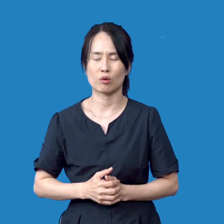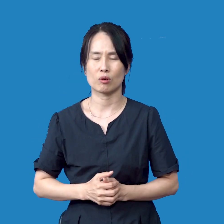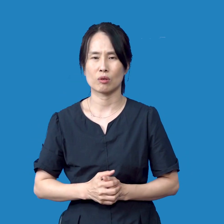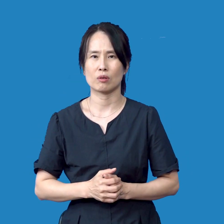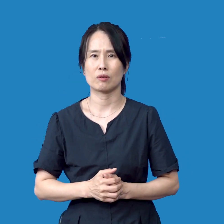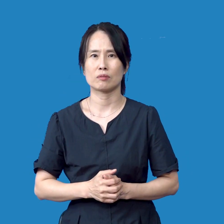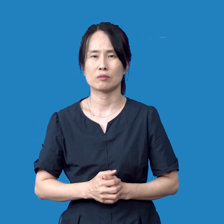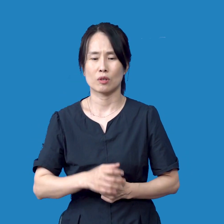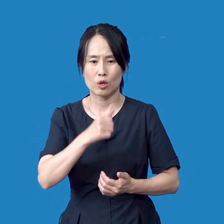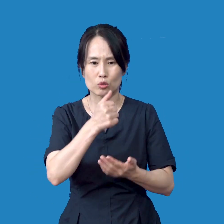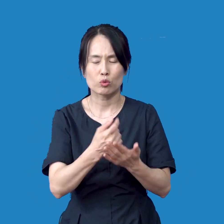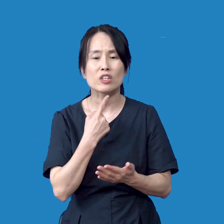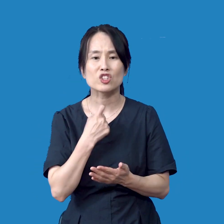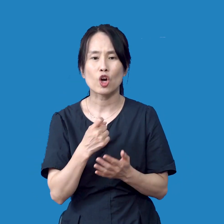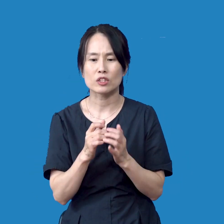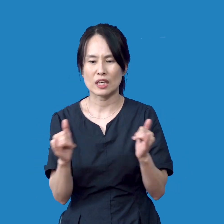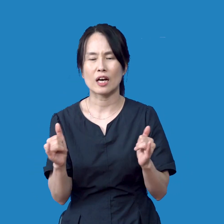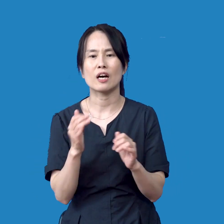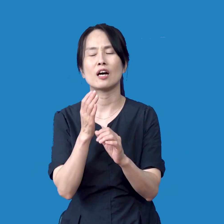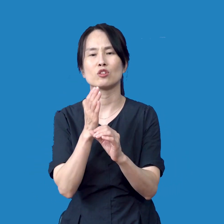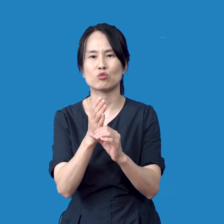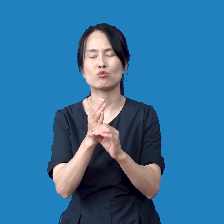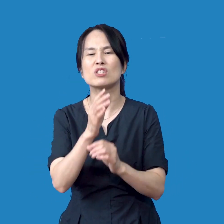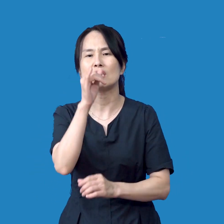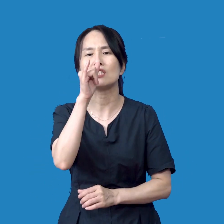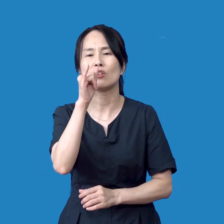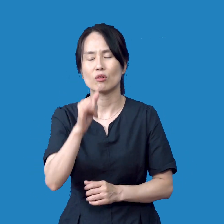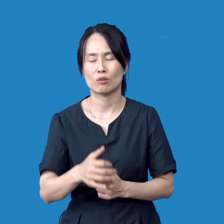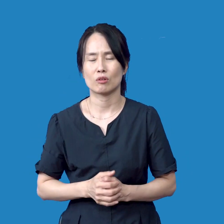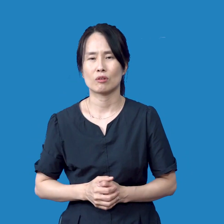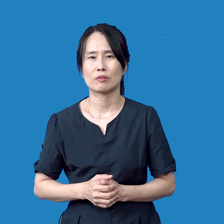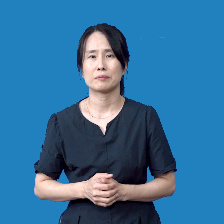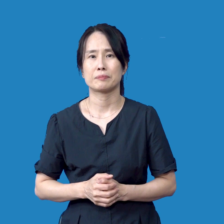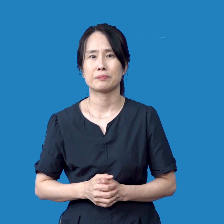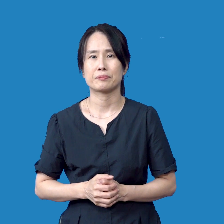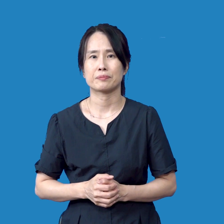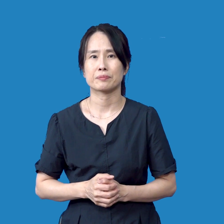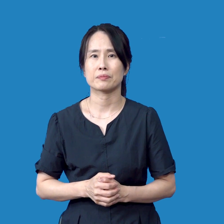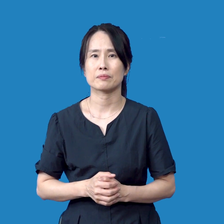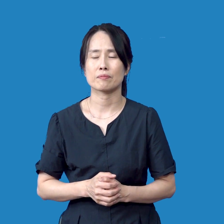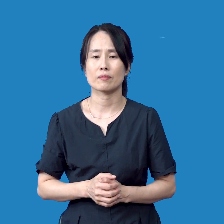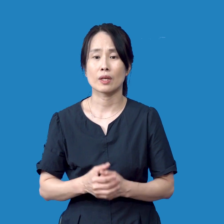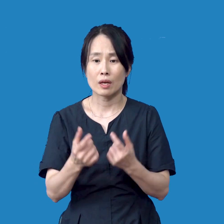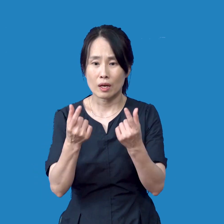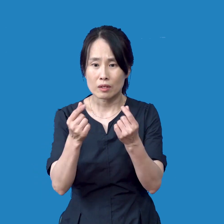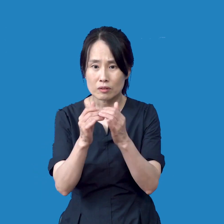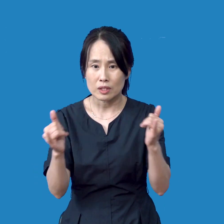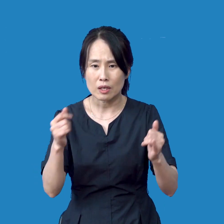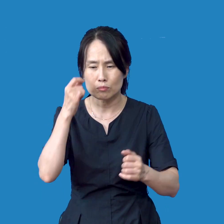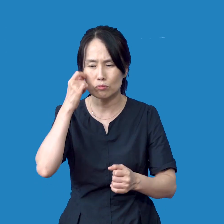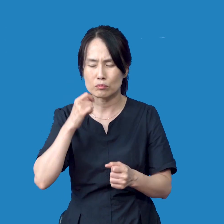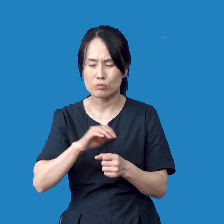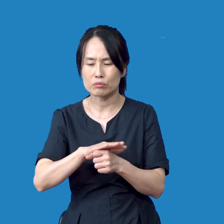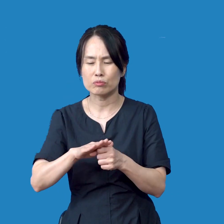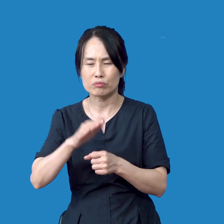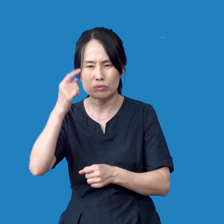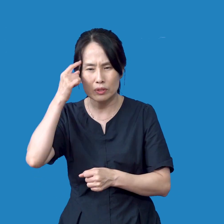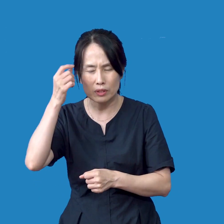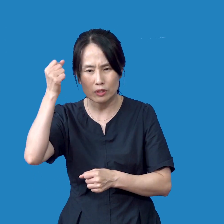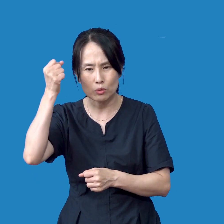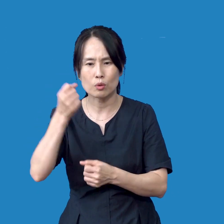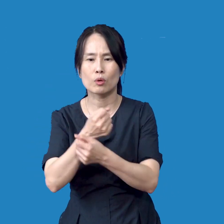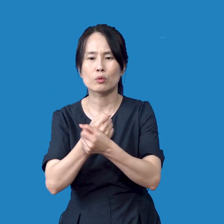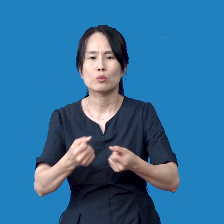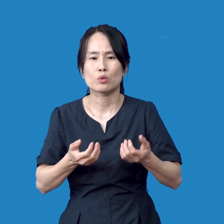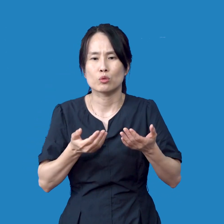있습니다. 죄를 짓고 있는 사람들도 있습니다. 그런 사람들을 불쌍히 여기고 용서할